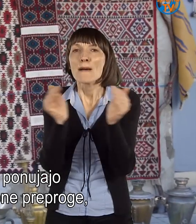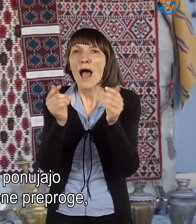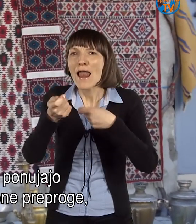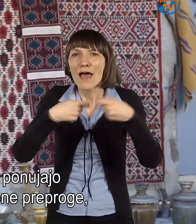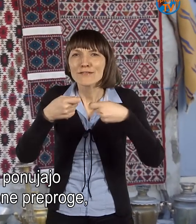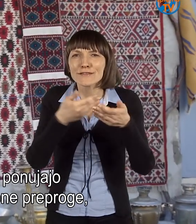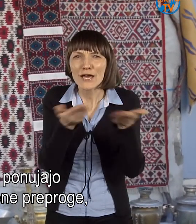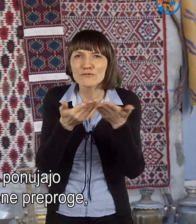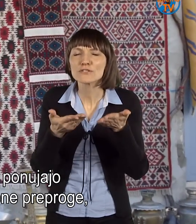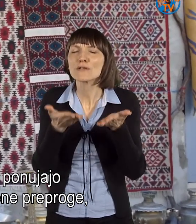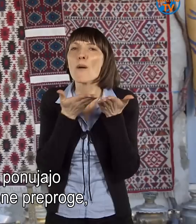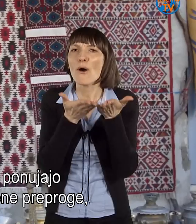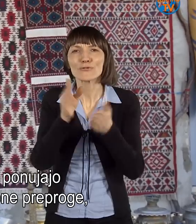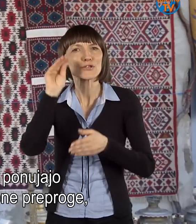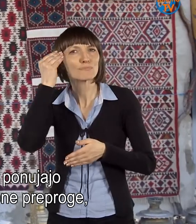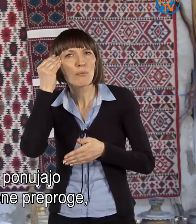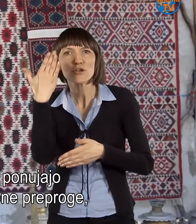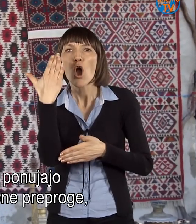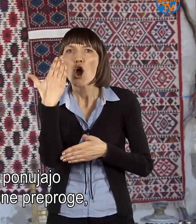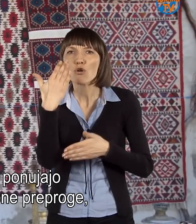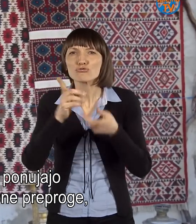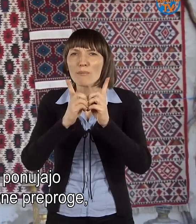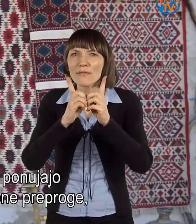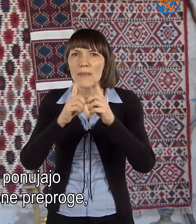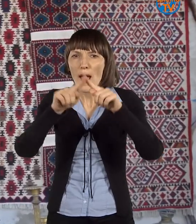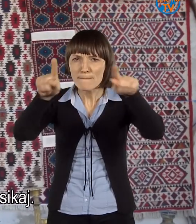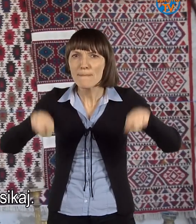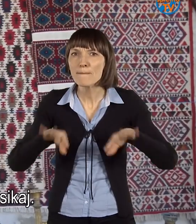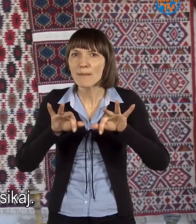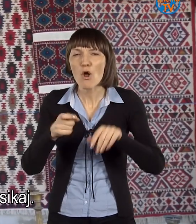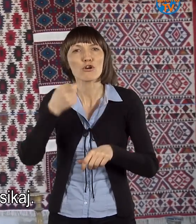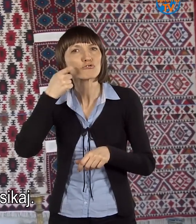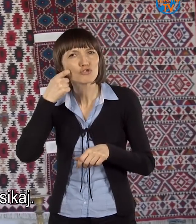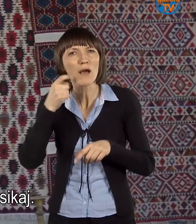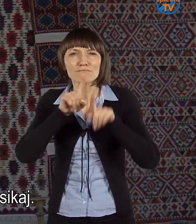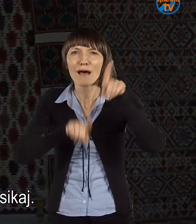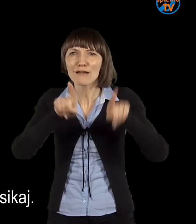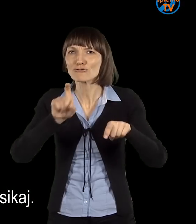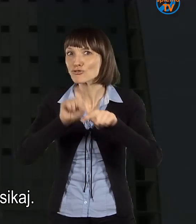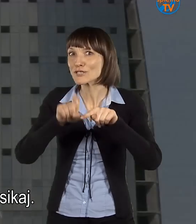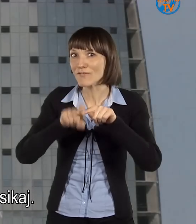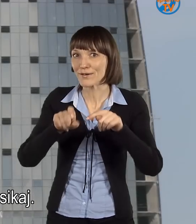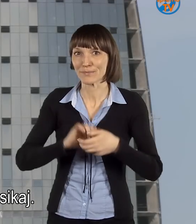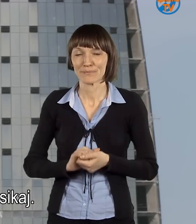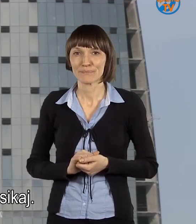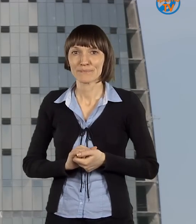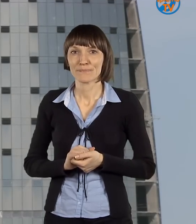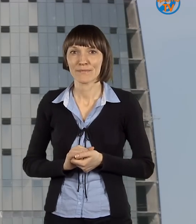Majhne trgovinice ponujajo spominke, ročno pletene preproge, čaje in še marsikaj.